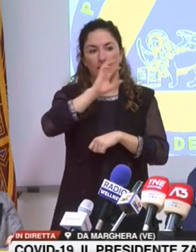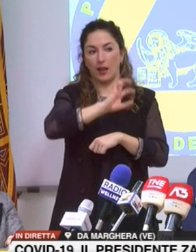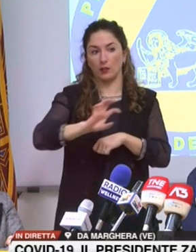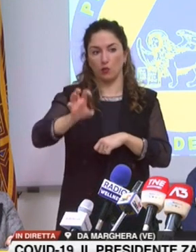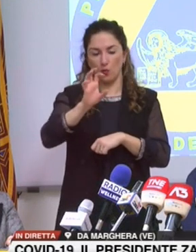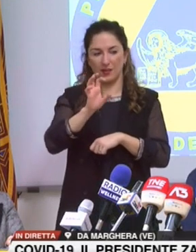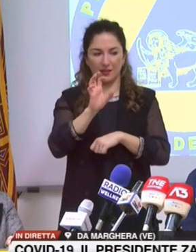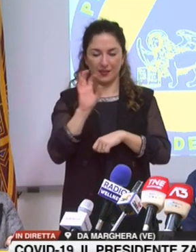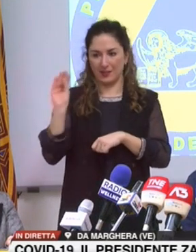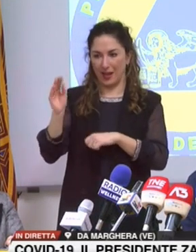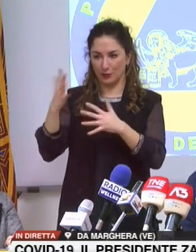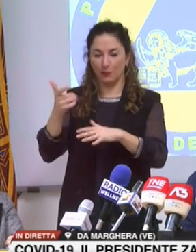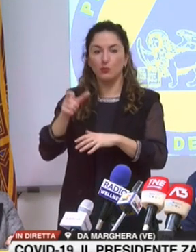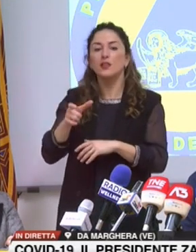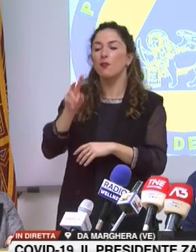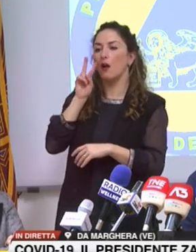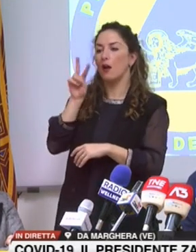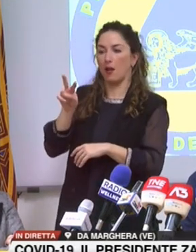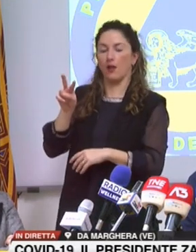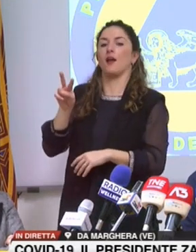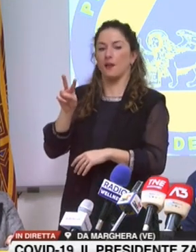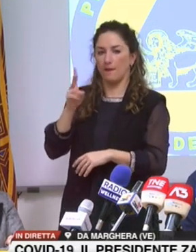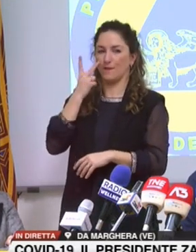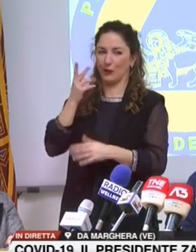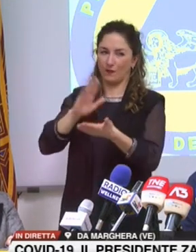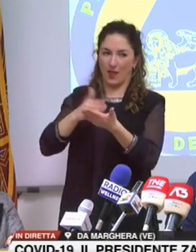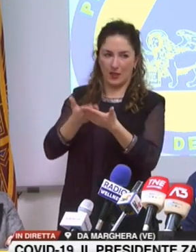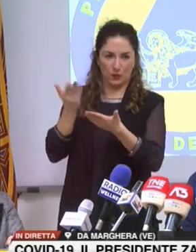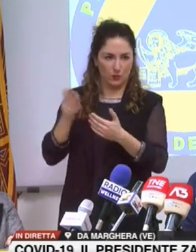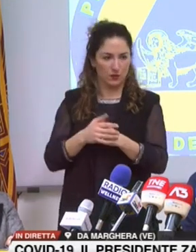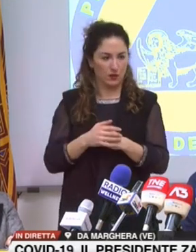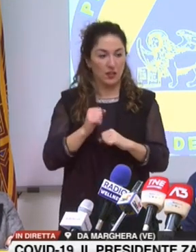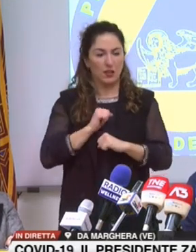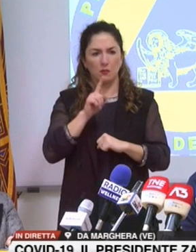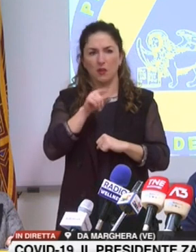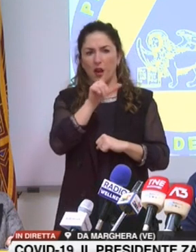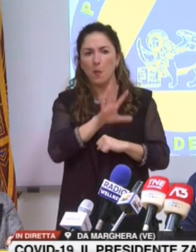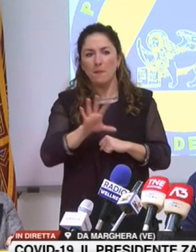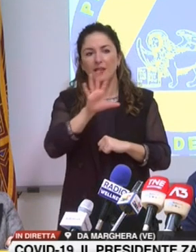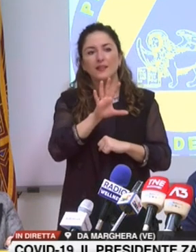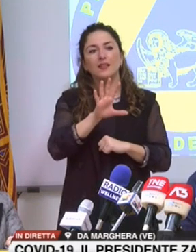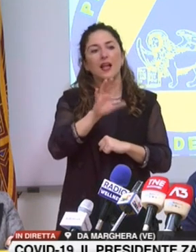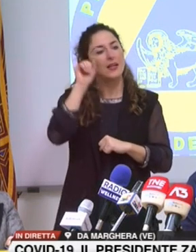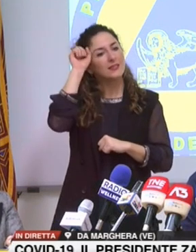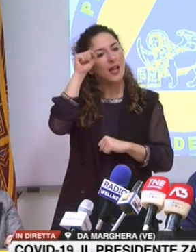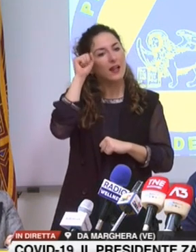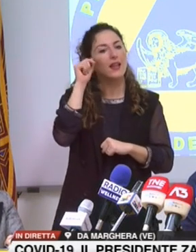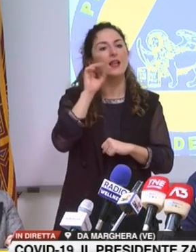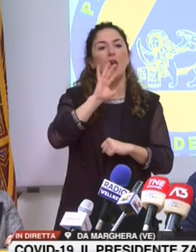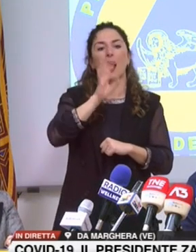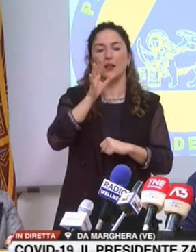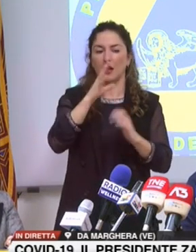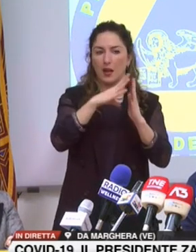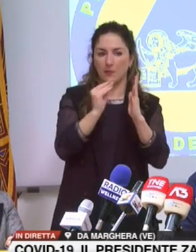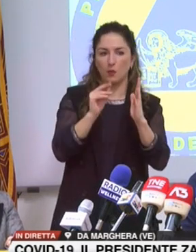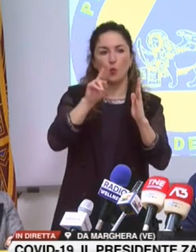italiane che evidentemente ne hanno apprezzato la validità. Penso prima di tutto alla Lombardia, alla Sardegna, ma anche alcune ULS dell'Emilia